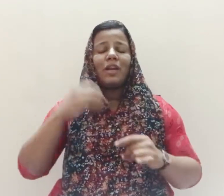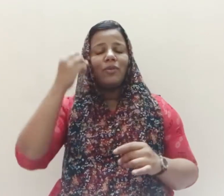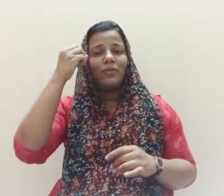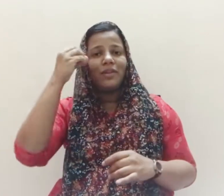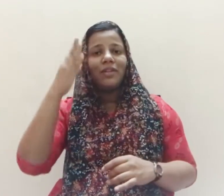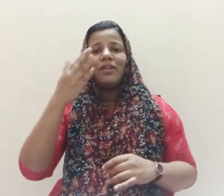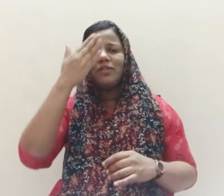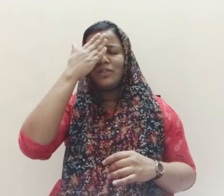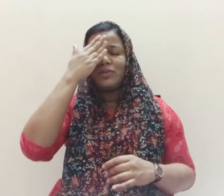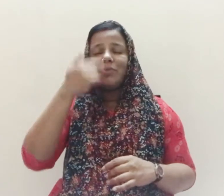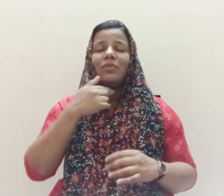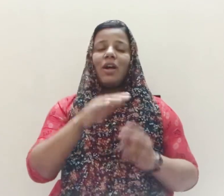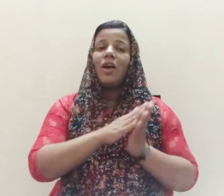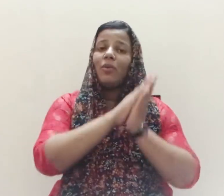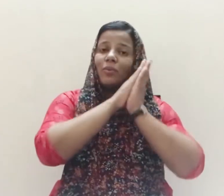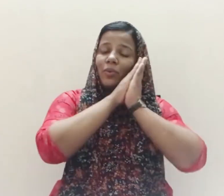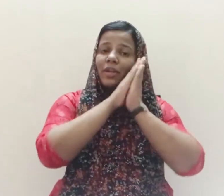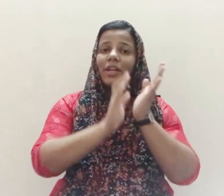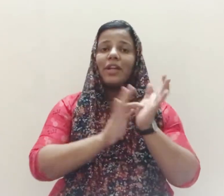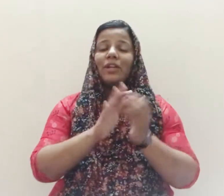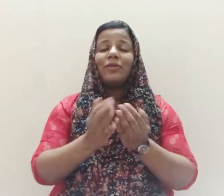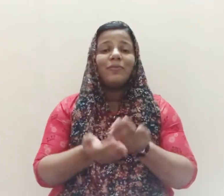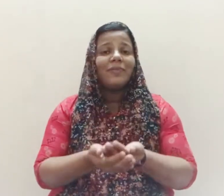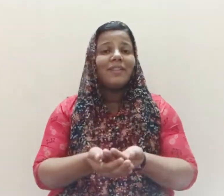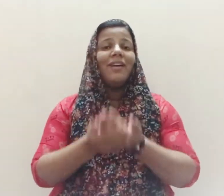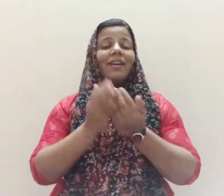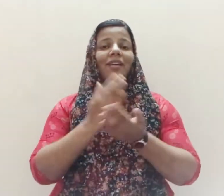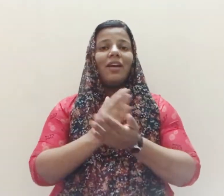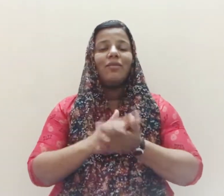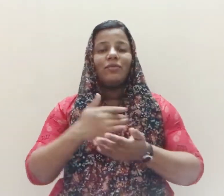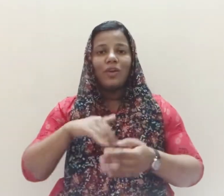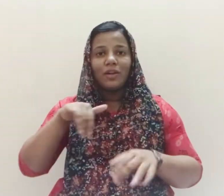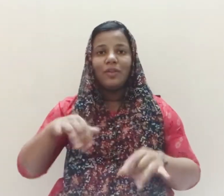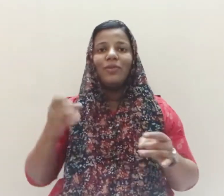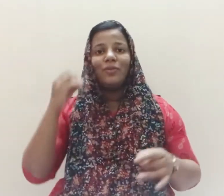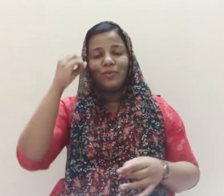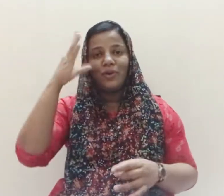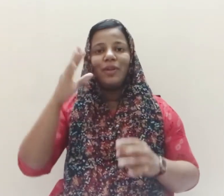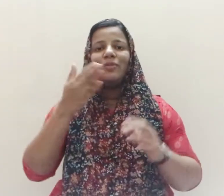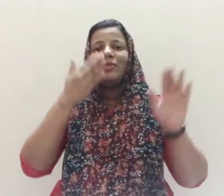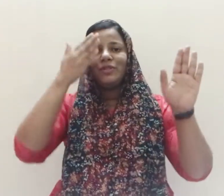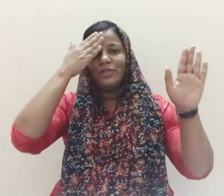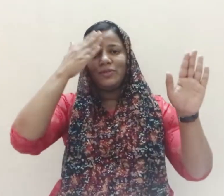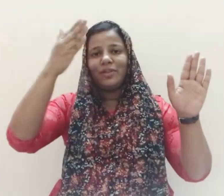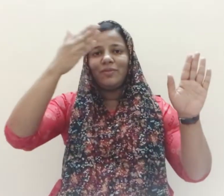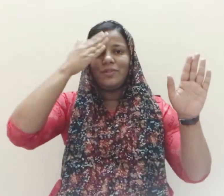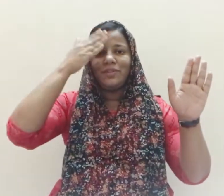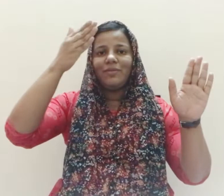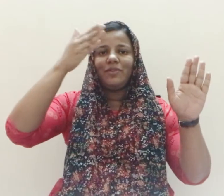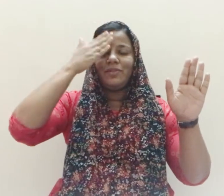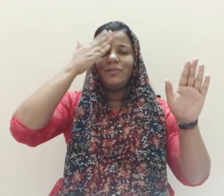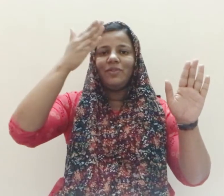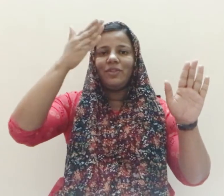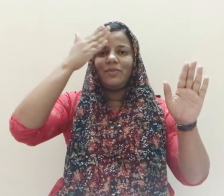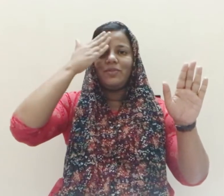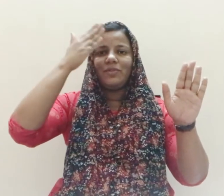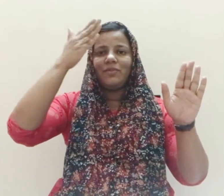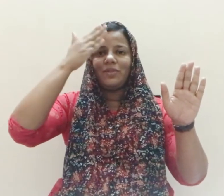സ്തോത്രം. ഞാൻ കിടന്നുറങ്ങി അങ്ങനെ താങ്ങിയത് കൊണ്ടാണ് ഞാൻ ഉണർന്നത്. അതിനായിട്ട് സ്തോത്രം, സ്തോത്രം, സ്തോത്രം, സ്തോത്രം, സ്തോത്രം, സ്തോത്രം, സ്തോത്രം.